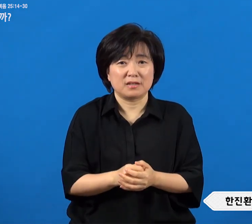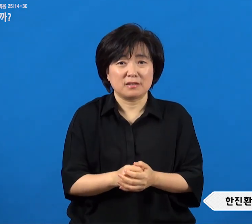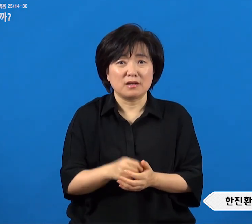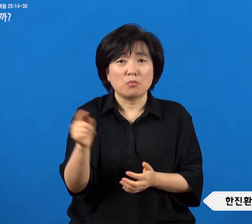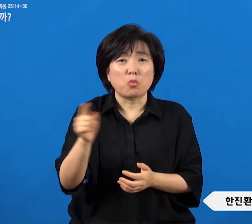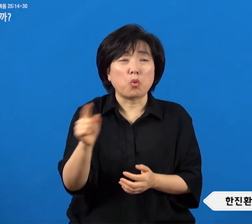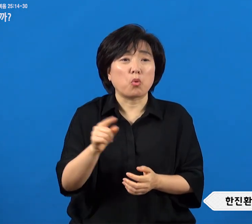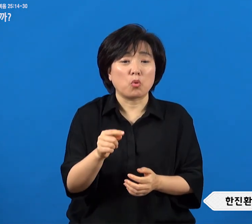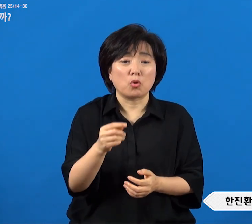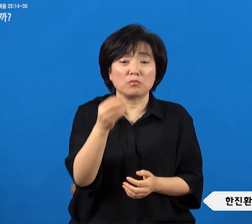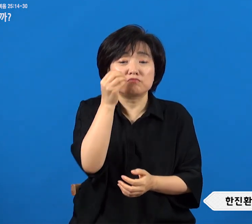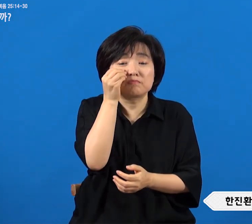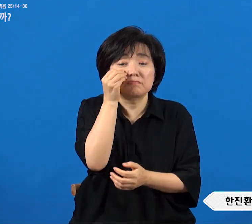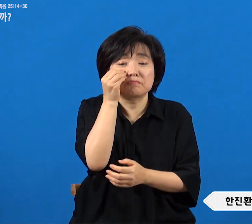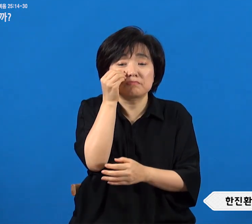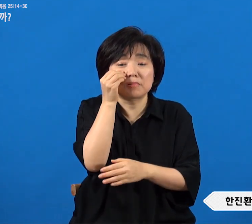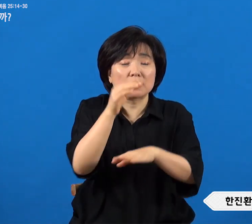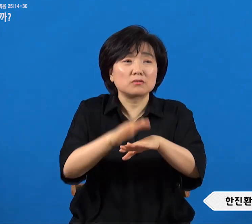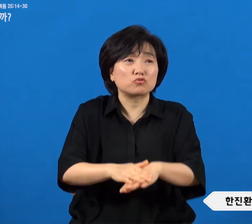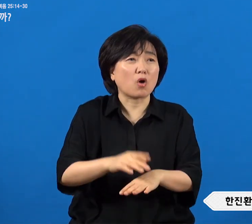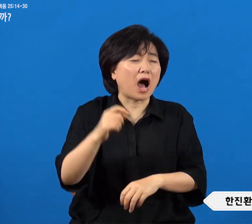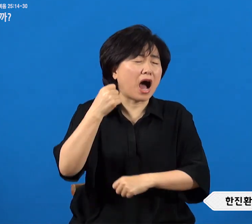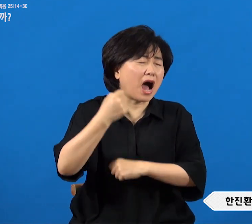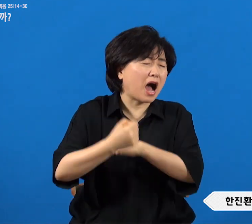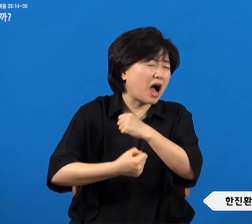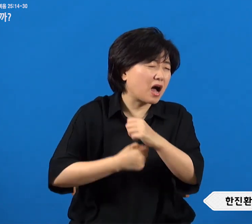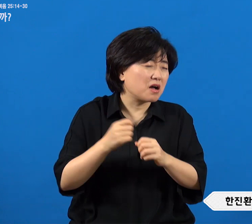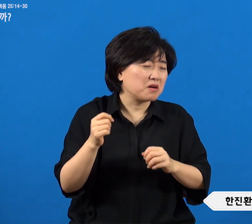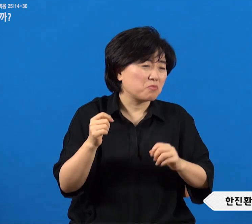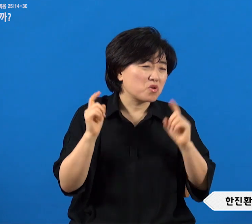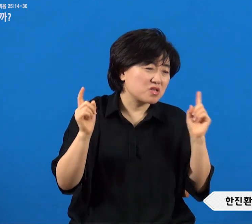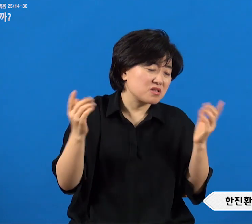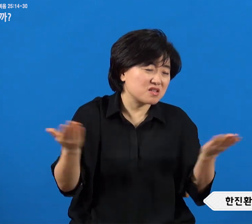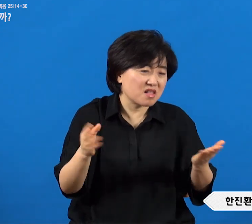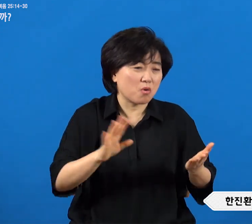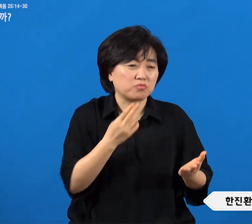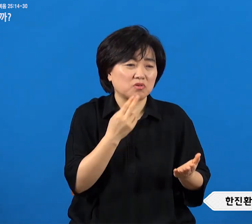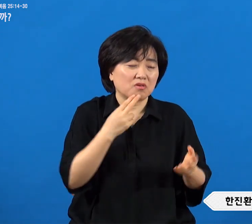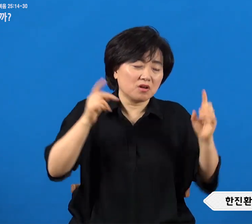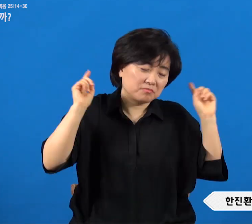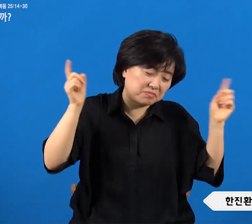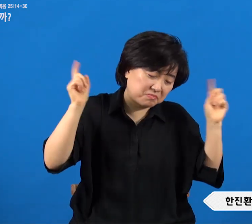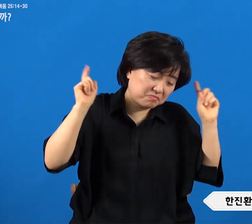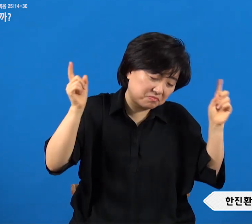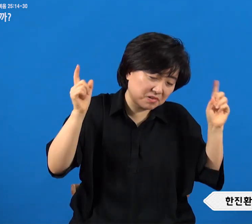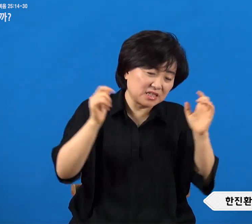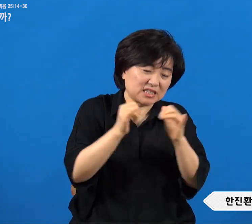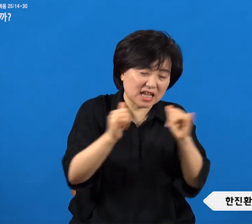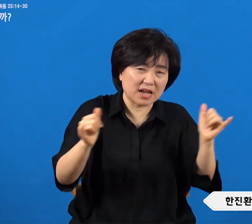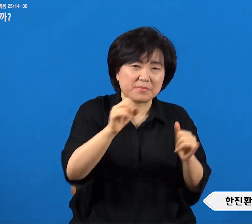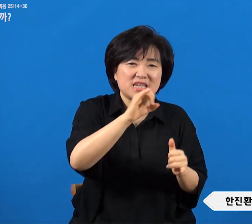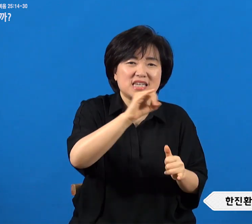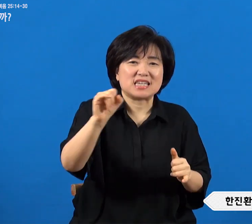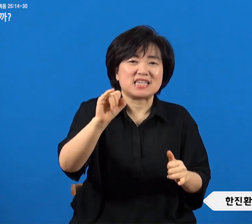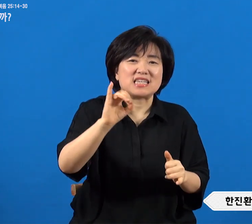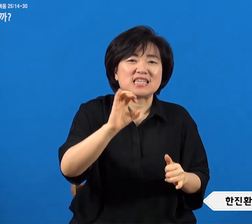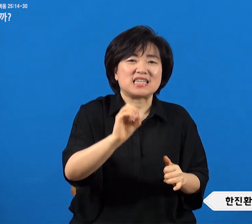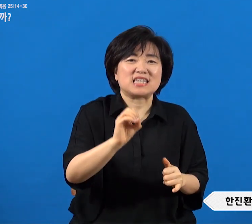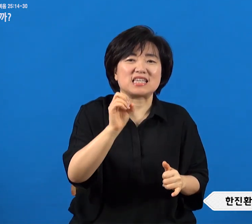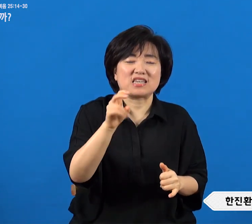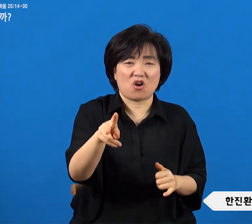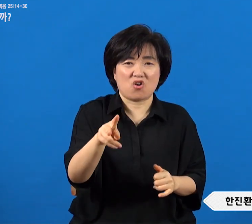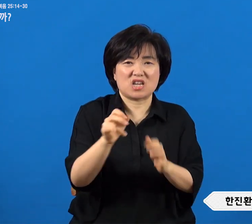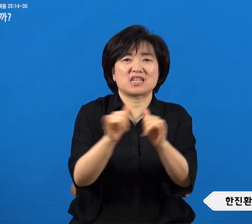놀면서 사는 사람, 잉여인간입니다. 그렇게 되면 안 됩니다. 어떤 유명인사는